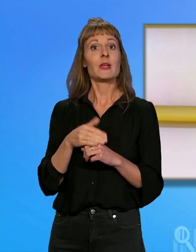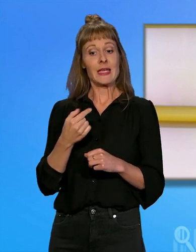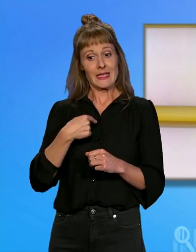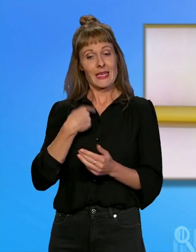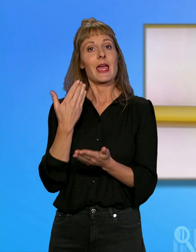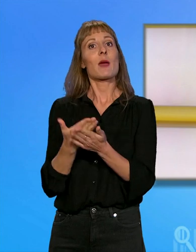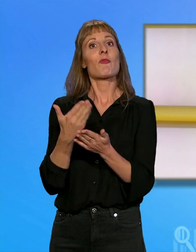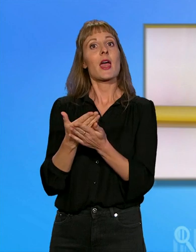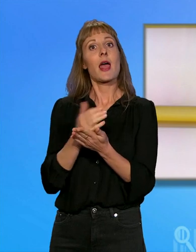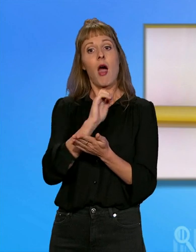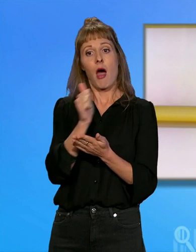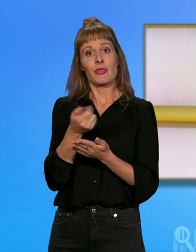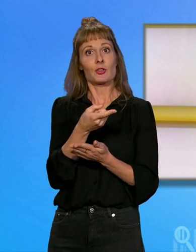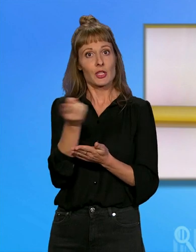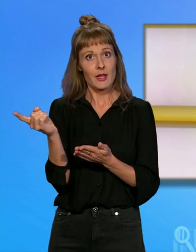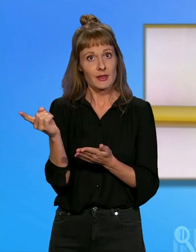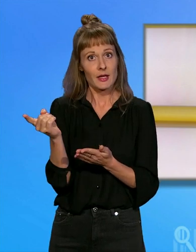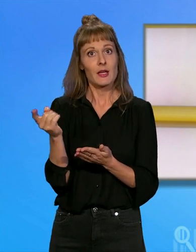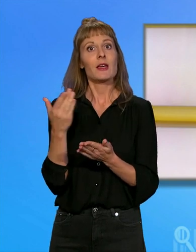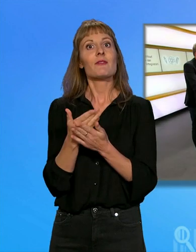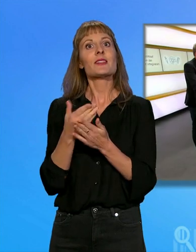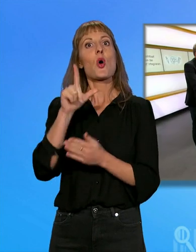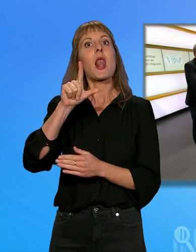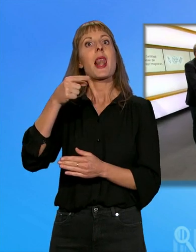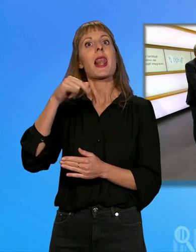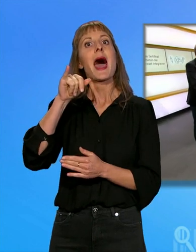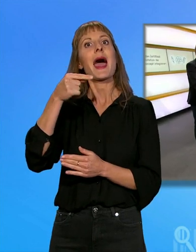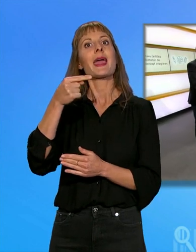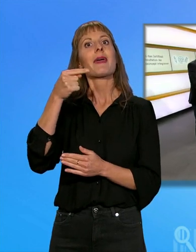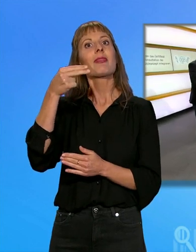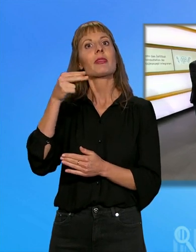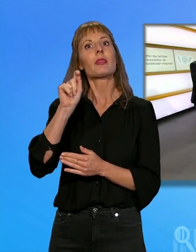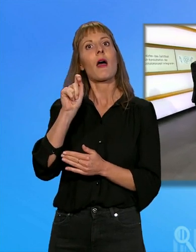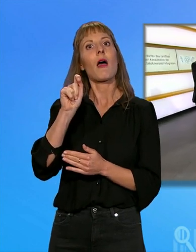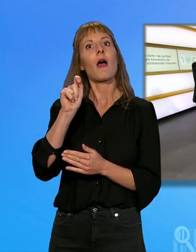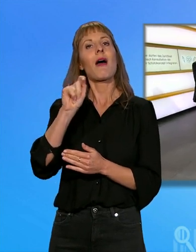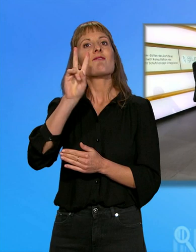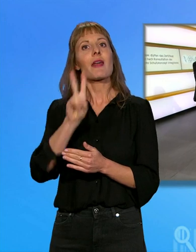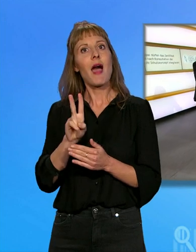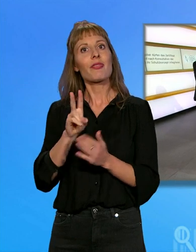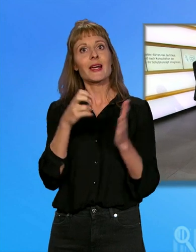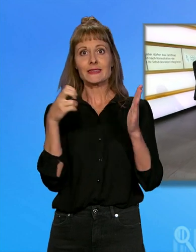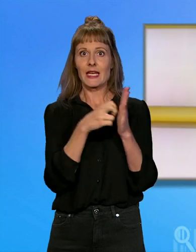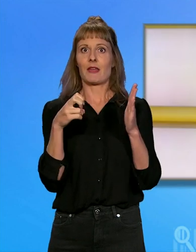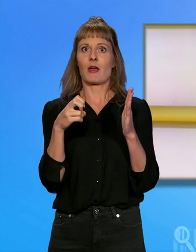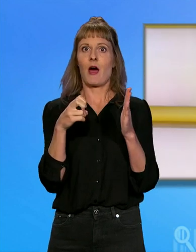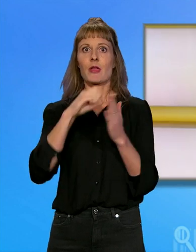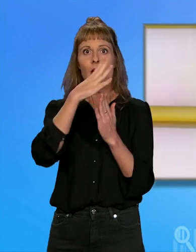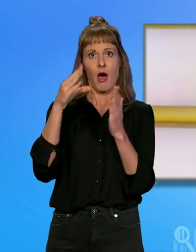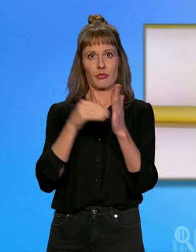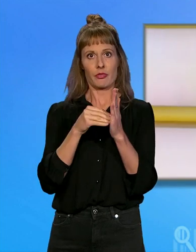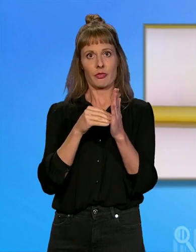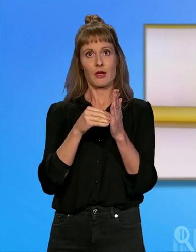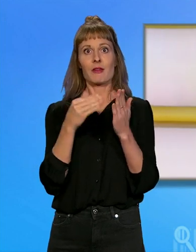ihrem Handy in der App die sogenannte Leitvariante abladen. Dort hat es keine Detailinformationen drin, dort sehe ich nicht, ob jemand geimpft ist oder